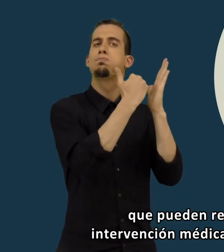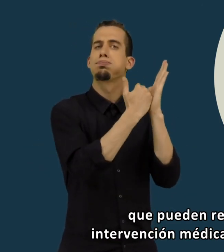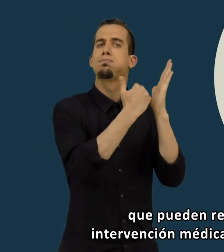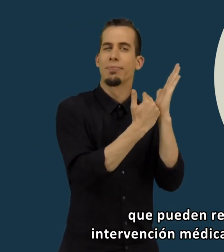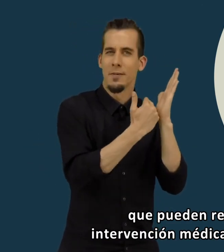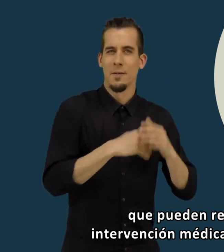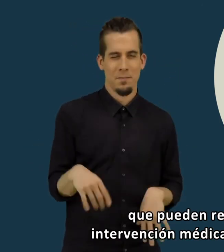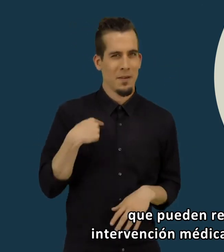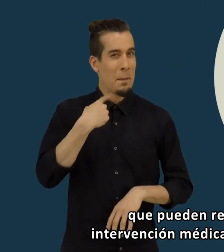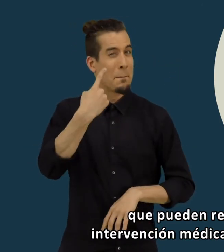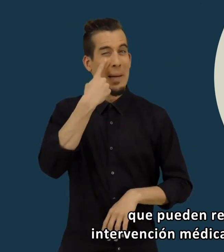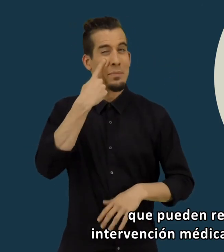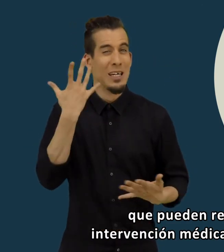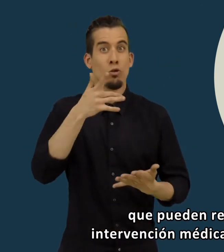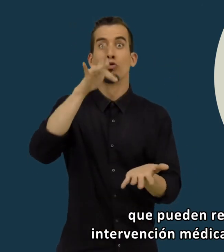intervención médica inmediata.